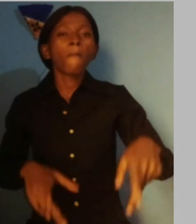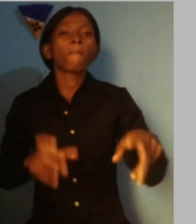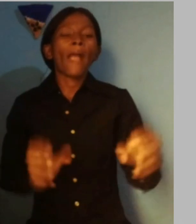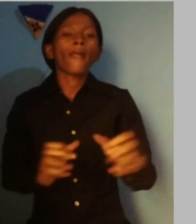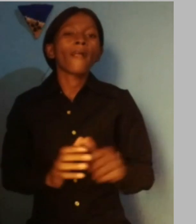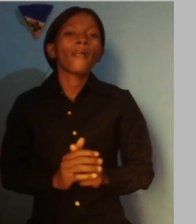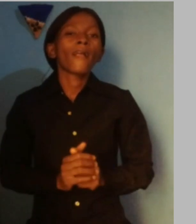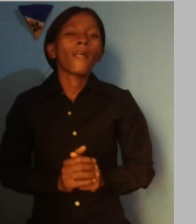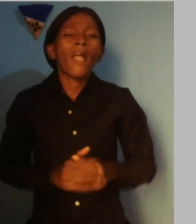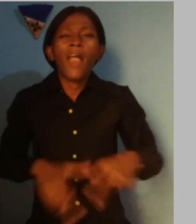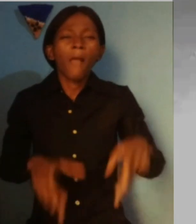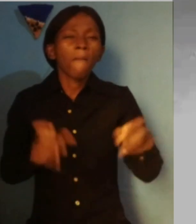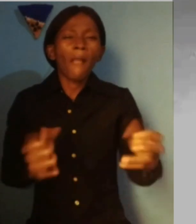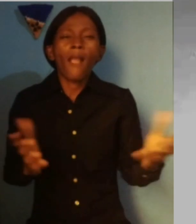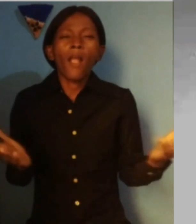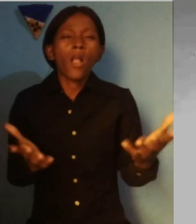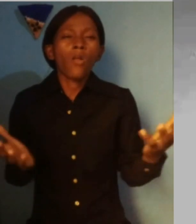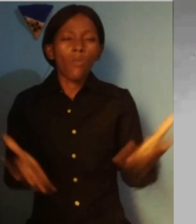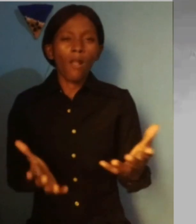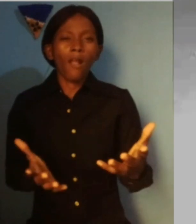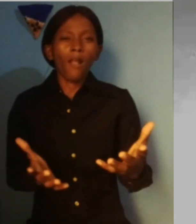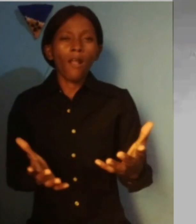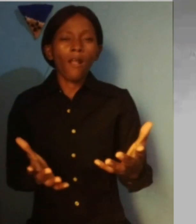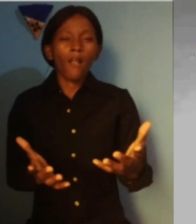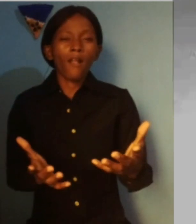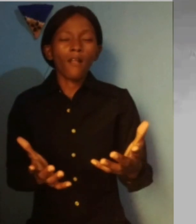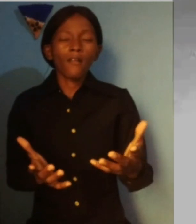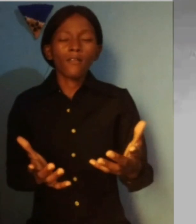se construit avec le dialogue.